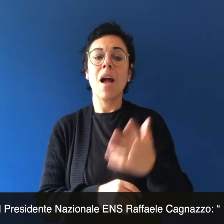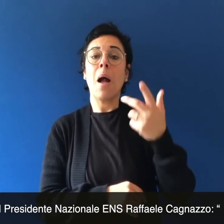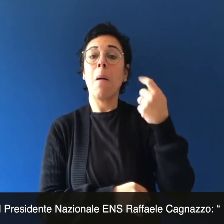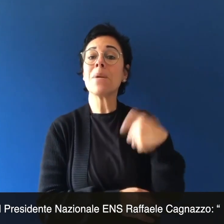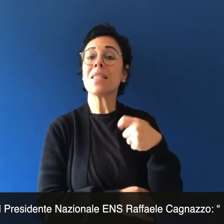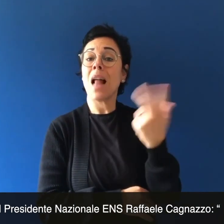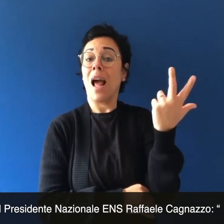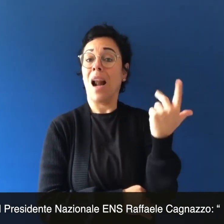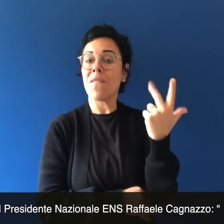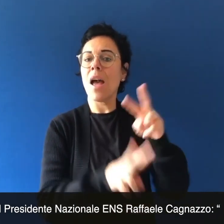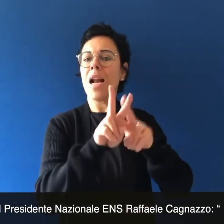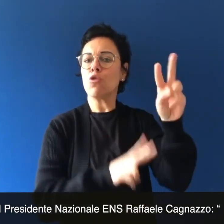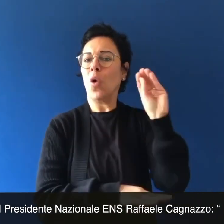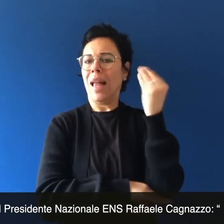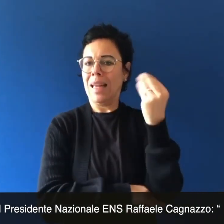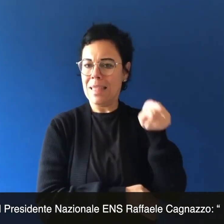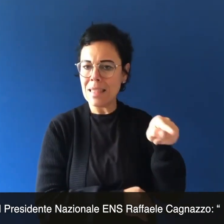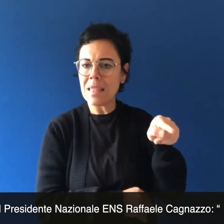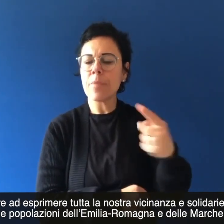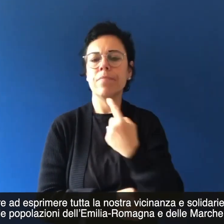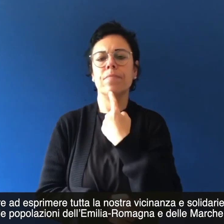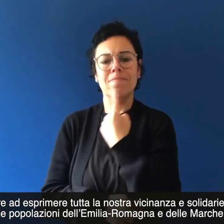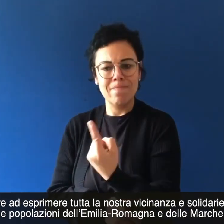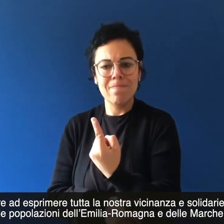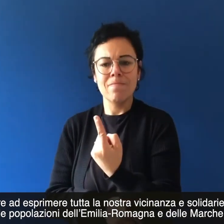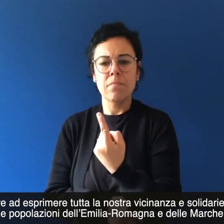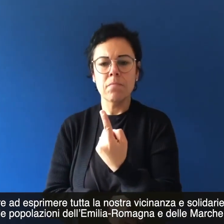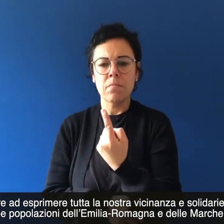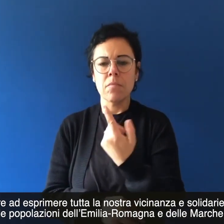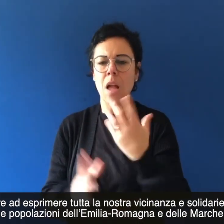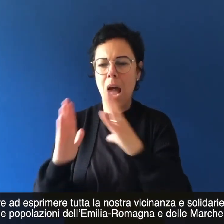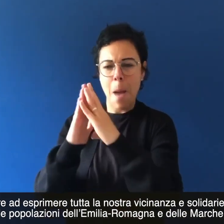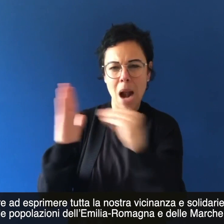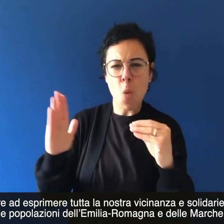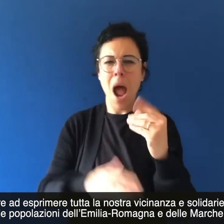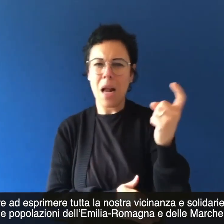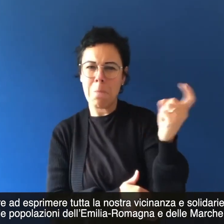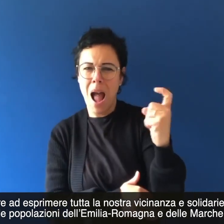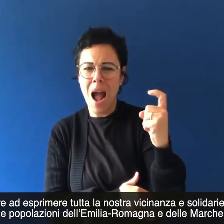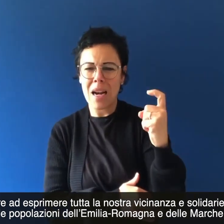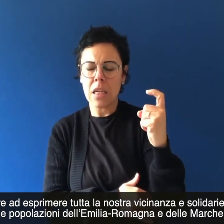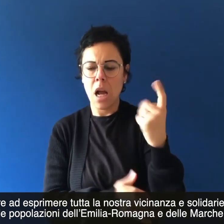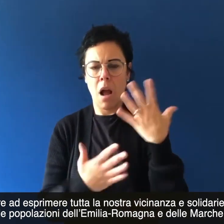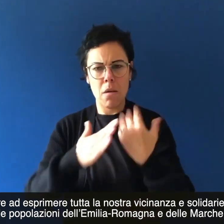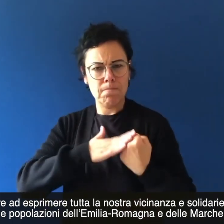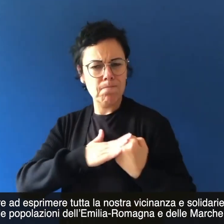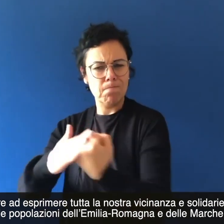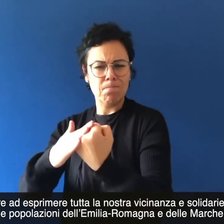Il presidente nazionale ENS, Raffaele Cagnazzo, afferma, oltre ad esprimere tutta la nostra vicinanza